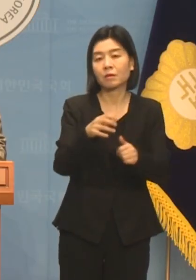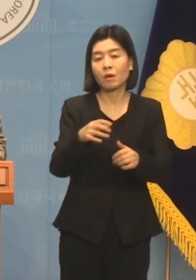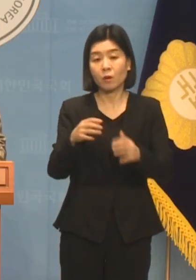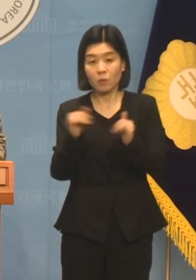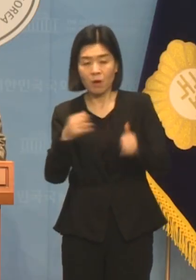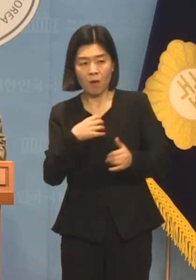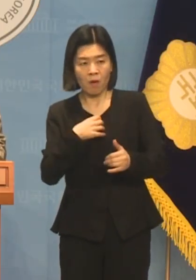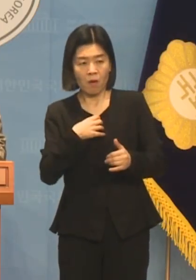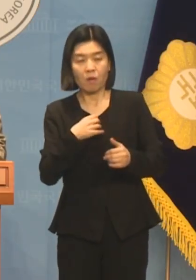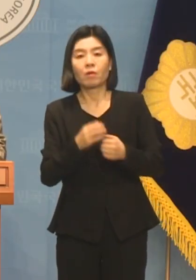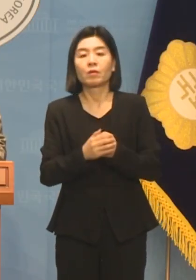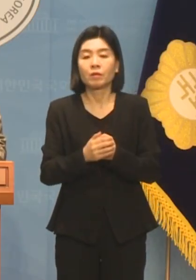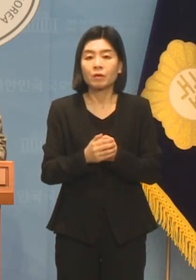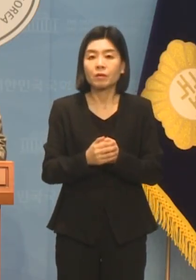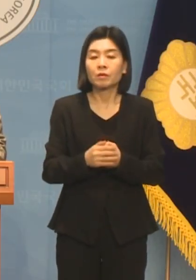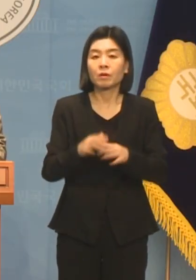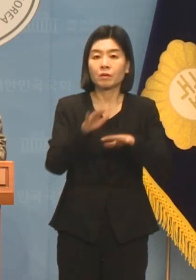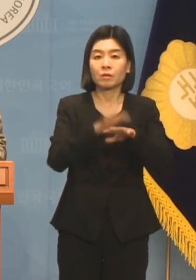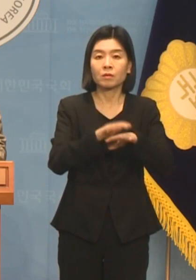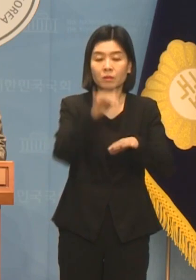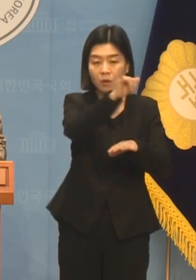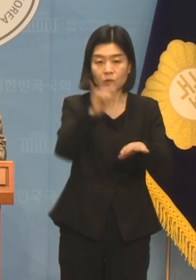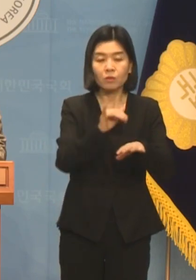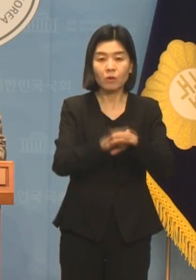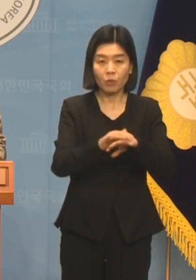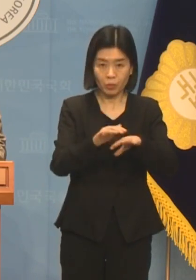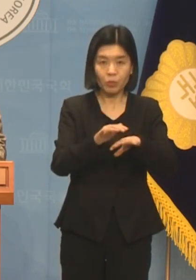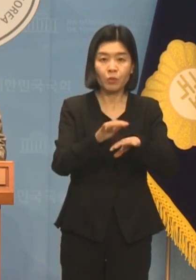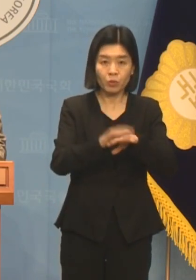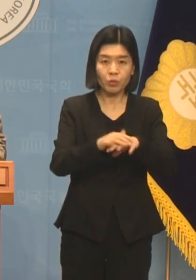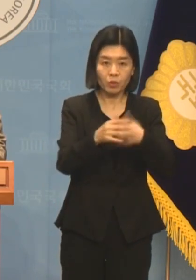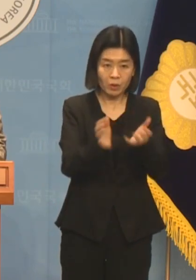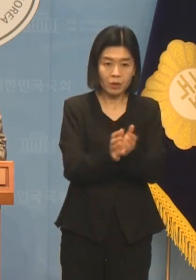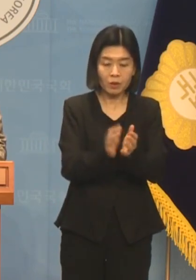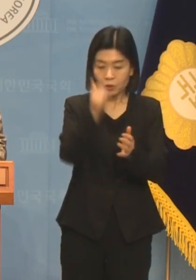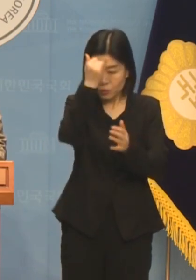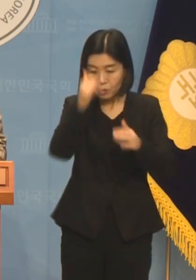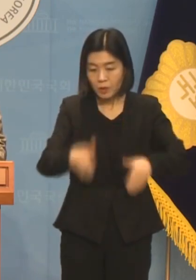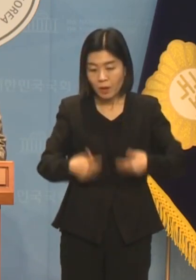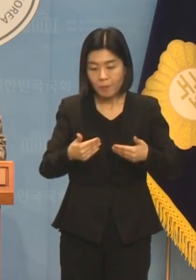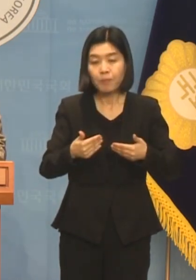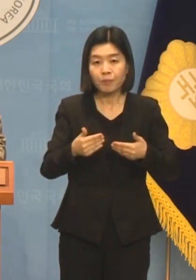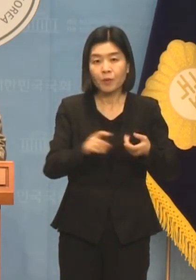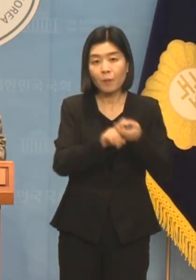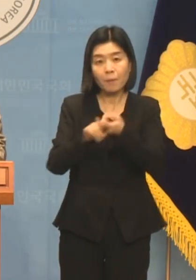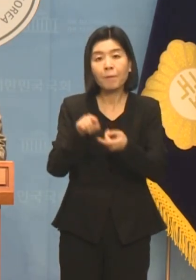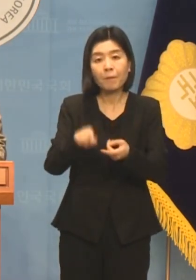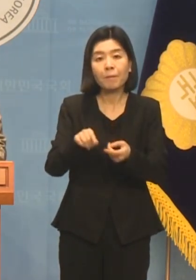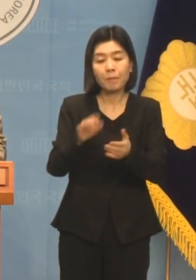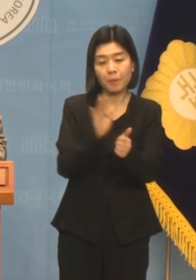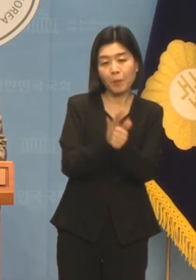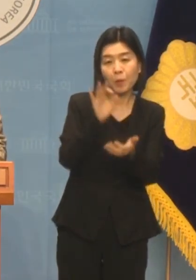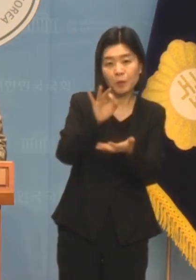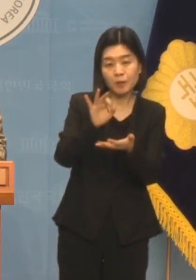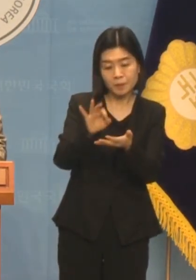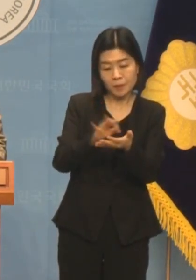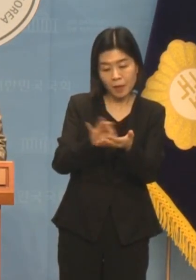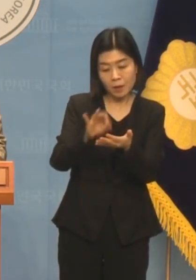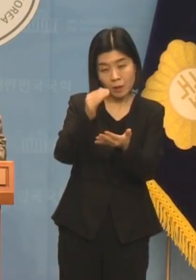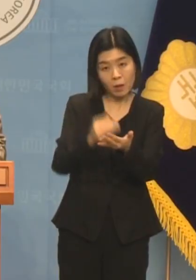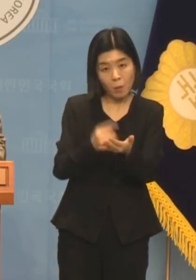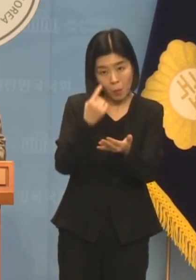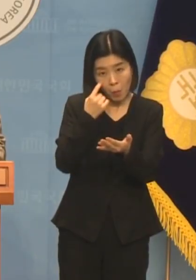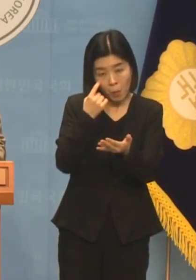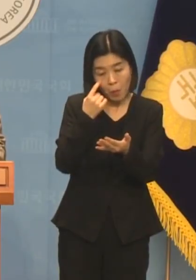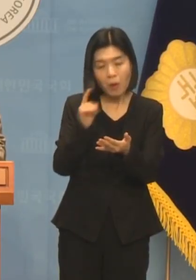것입니다. 또한 전농 충남도연맹의 보조금 정산 보고서를 분석한 결과 인원